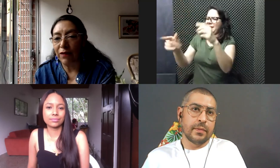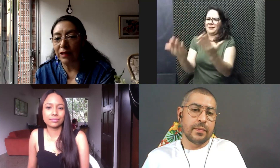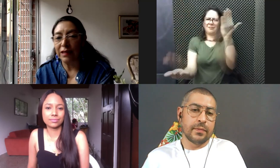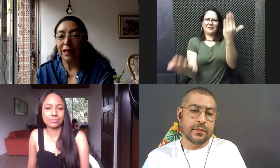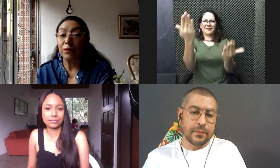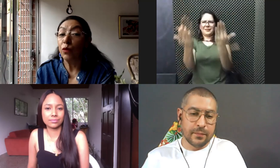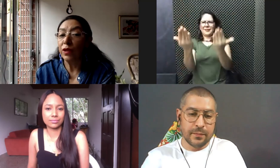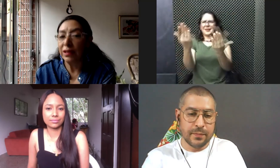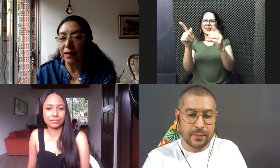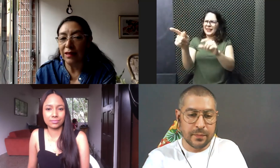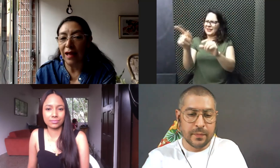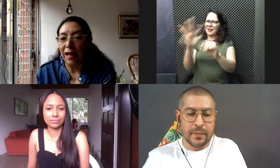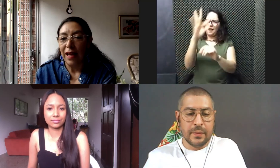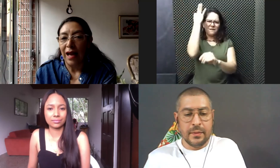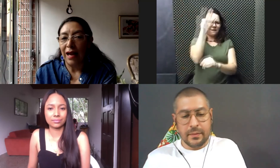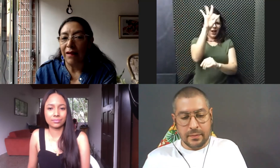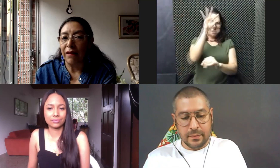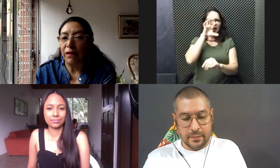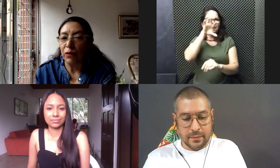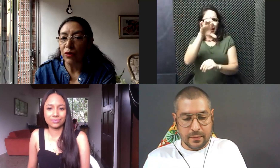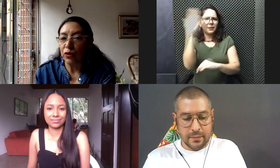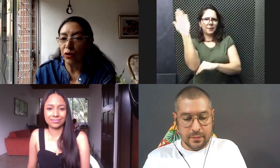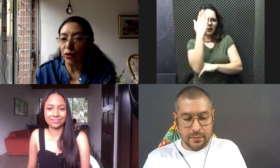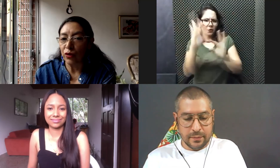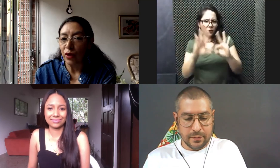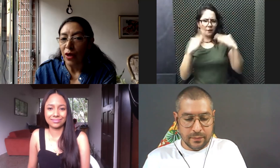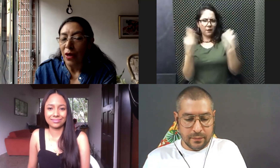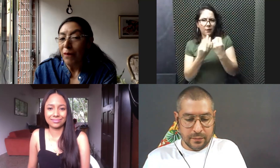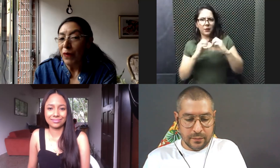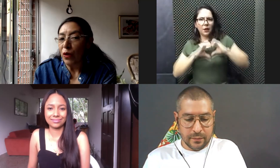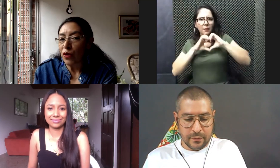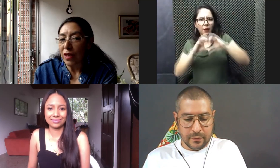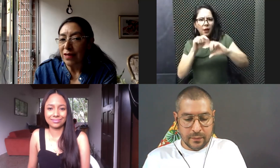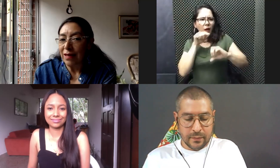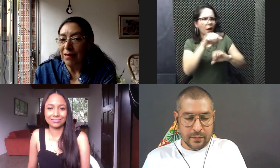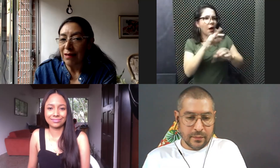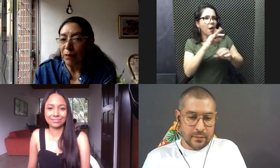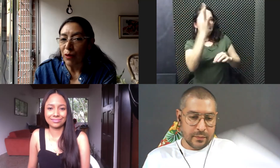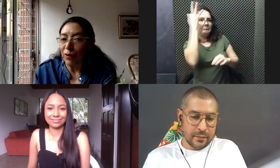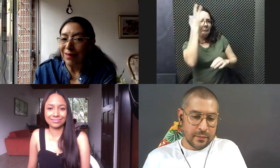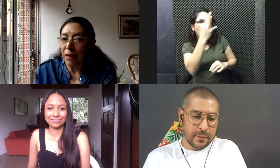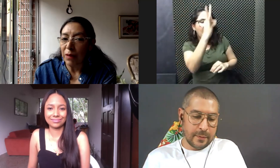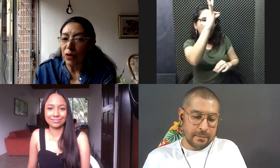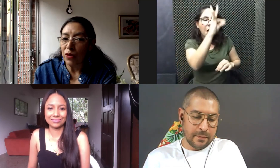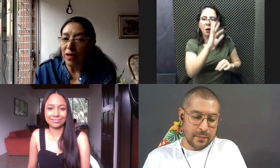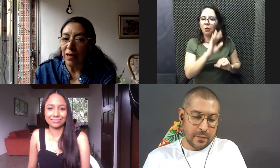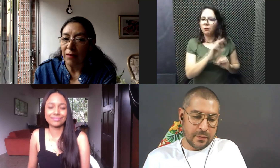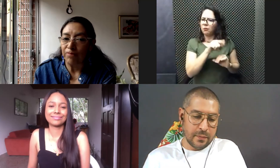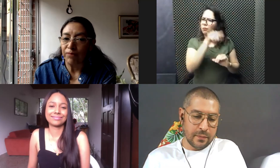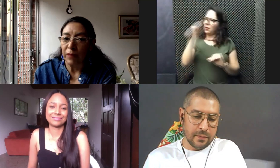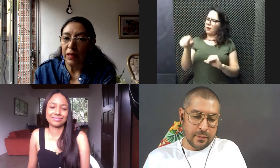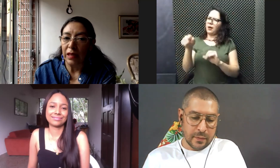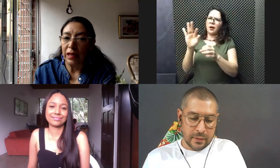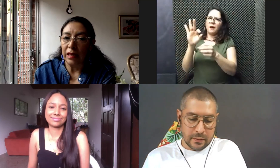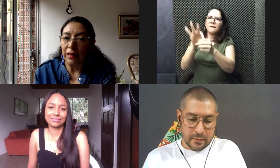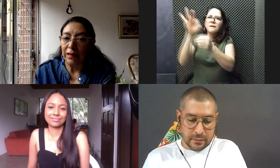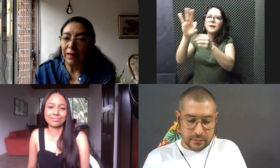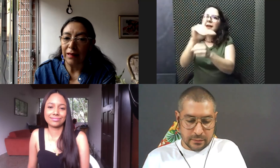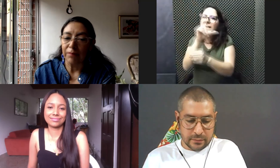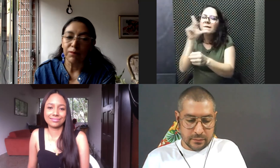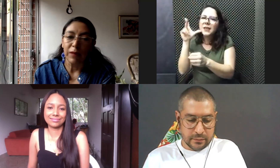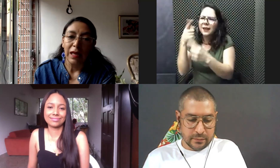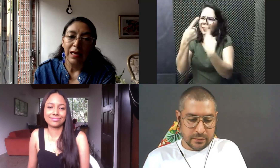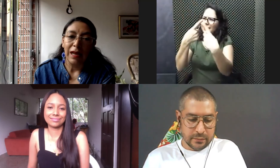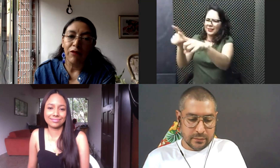realidad francesa es muy distinta a la que vivimos nosotros. No sé si de pronto en términos